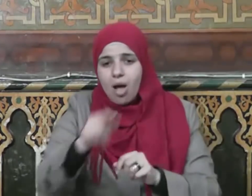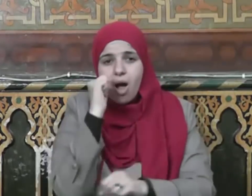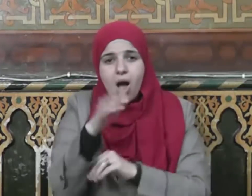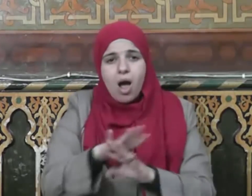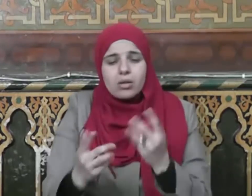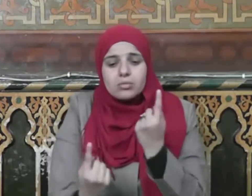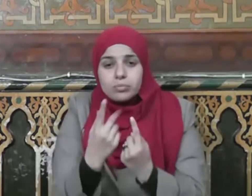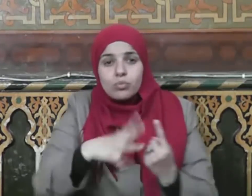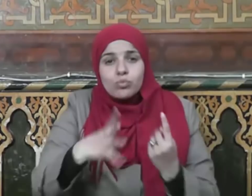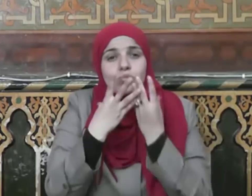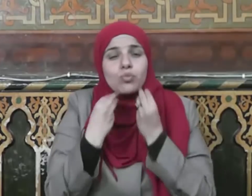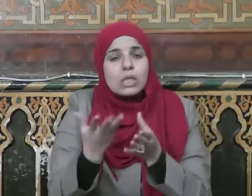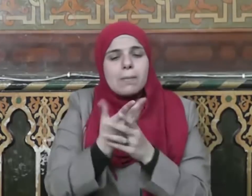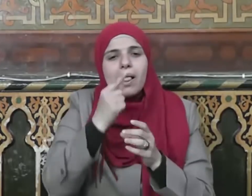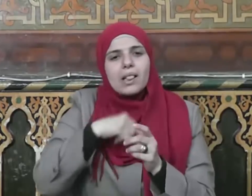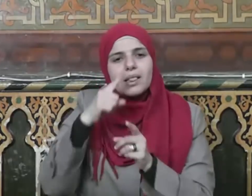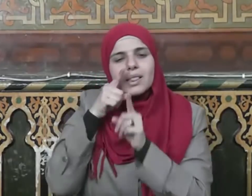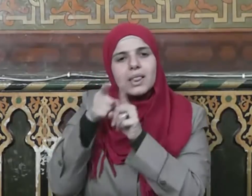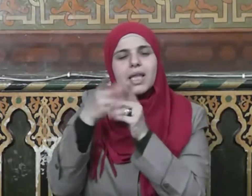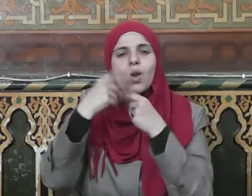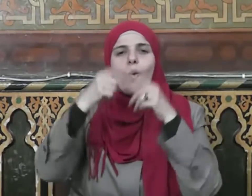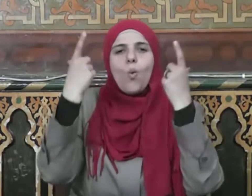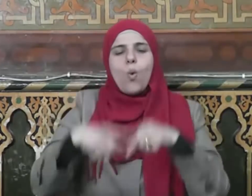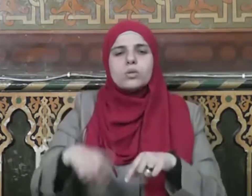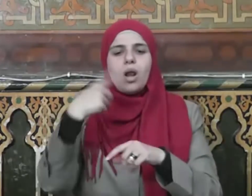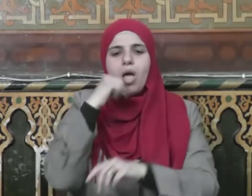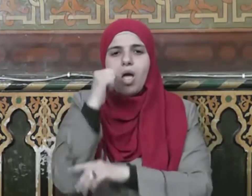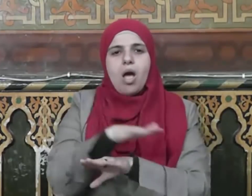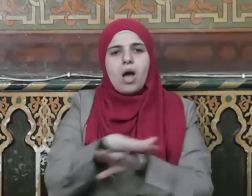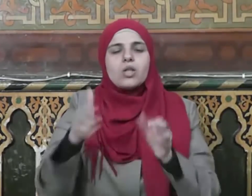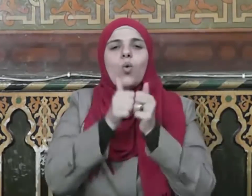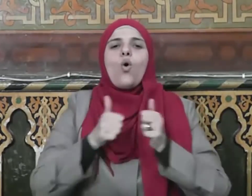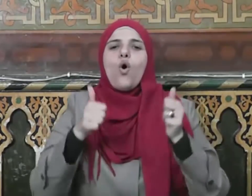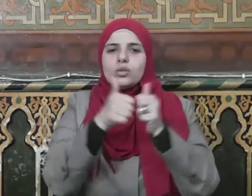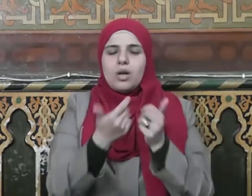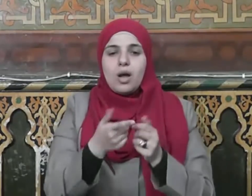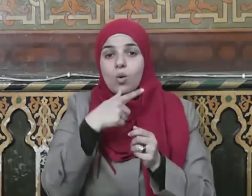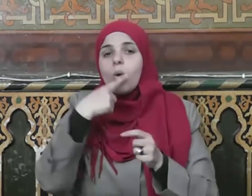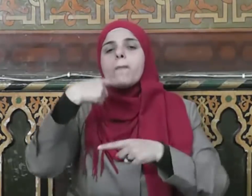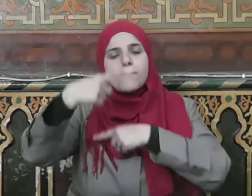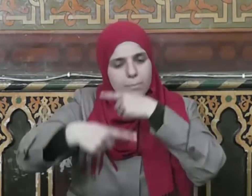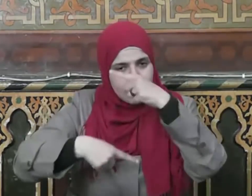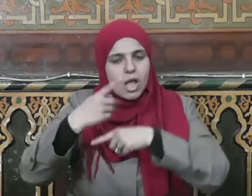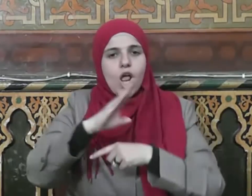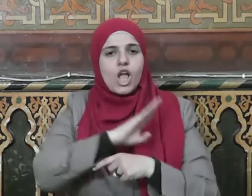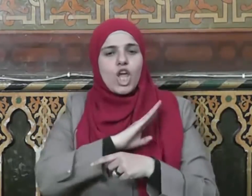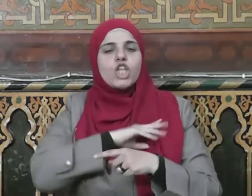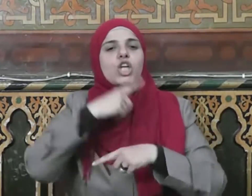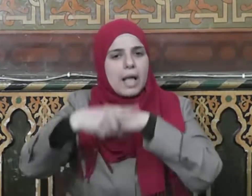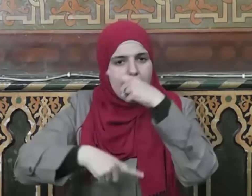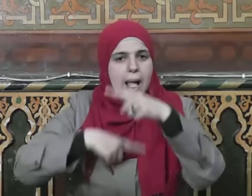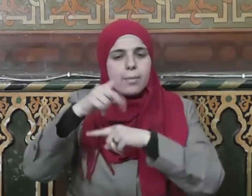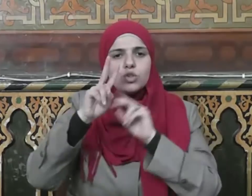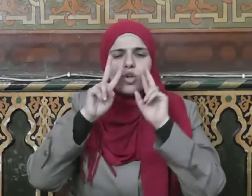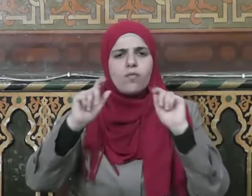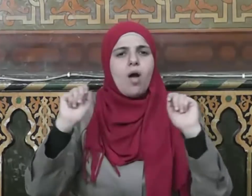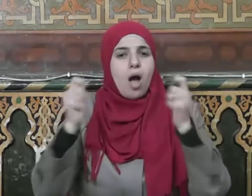عن الدين والوطن والأرض والعرض. وما زالت قواتنا المسلحة الباسلة